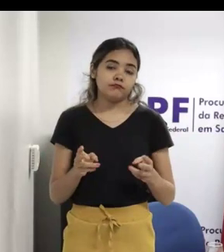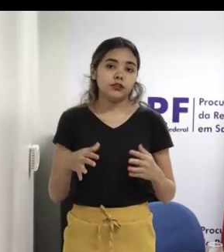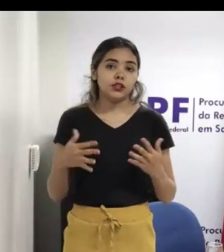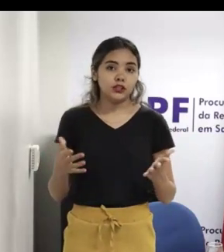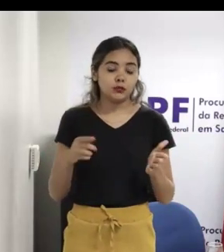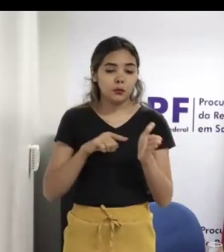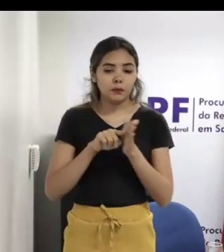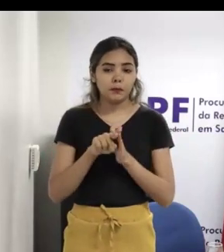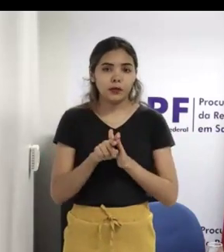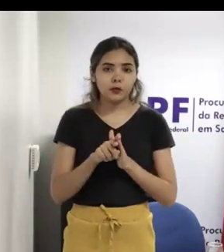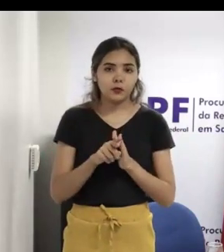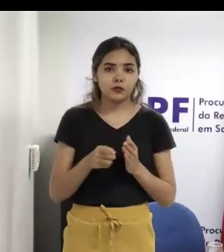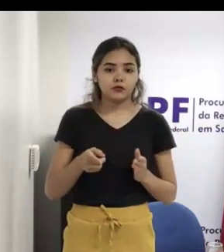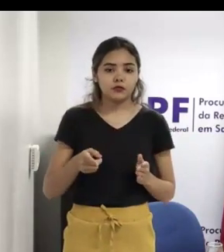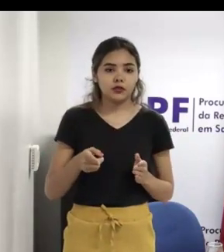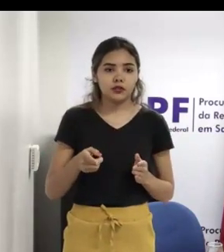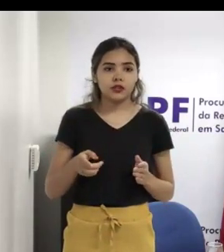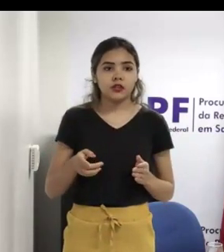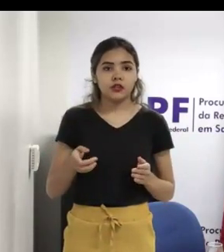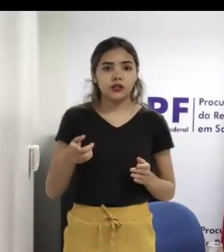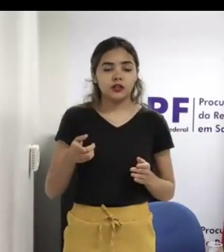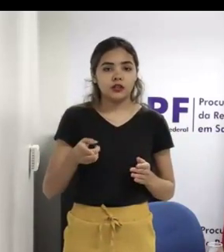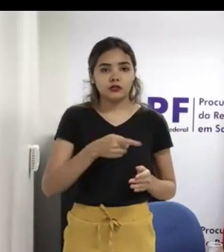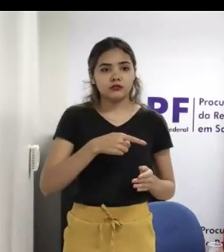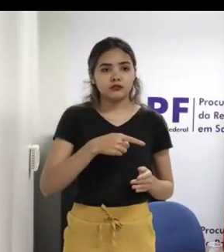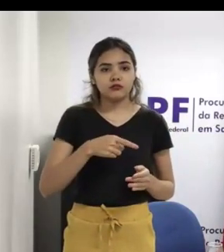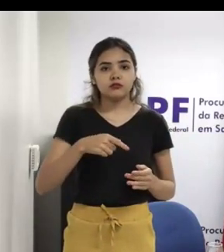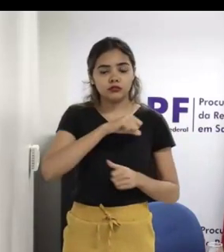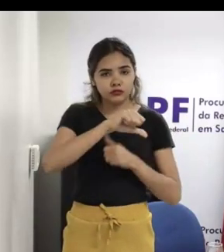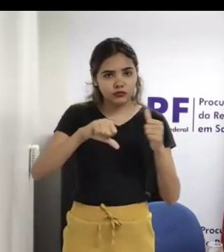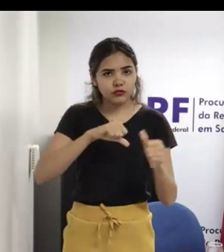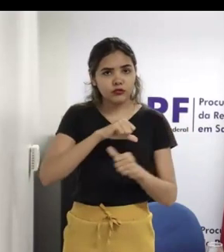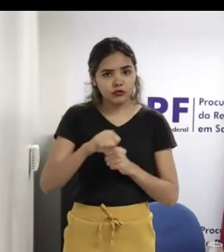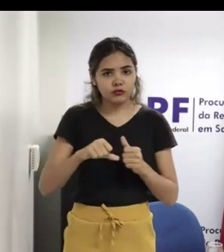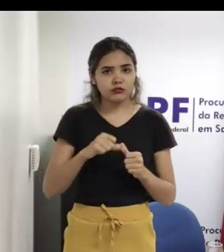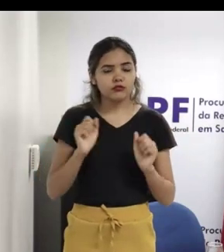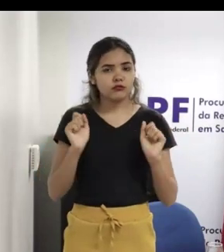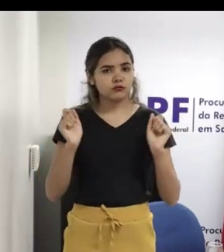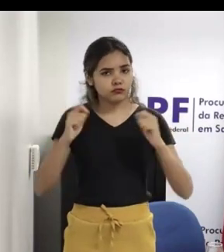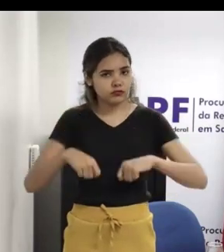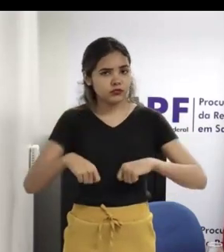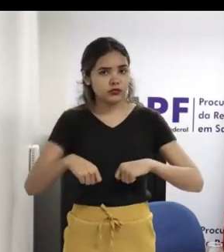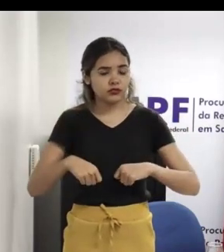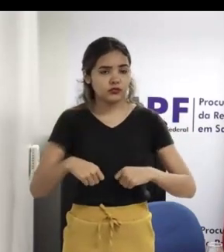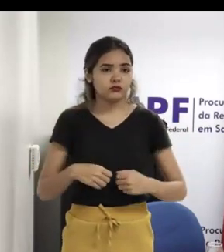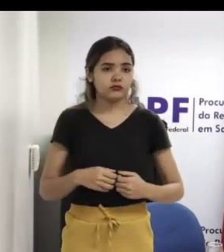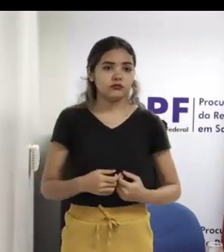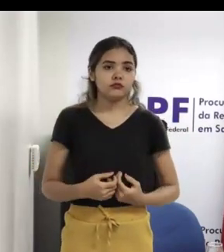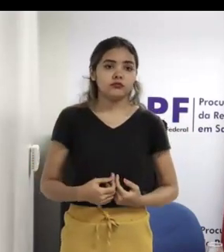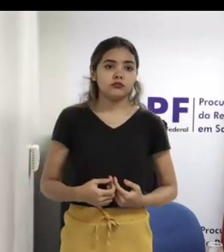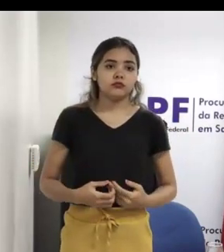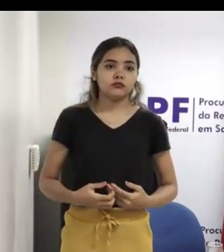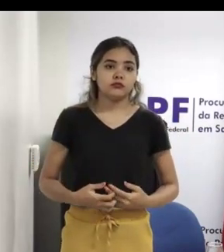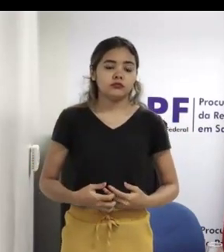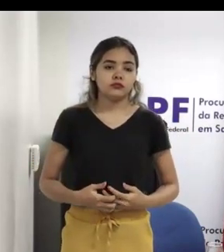a isso de de conseguir tirar essa criança nesse estado de vulnerabilidade que ela enfrenta porque eu imagino que ela vai continuar sofrendo